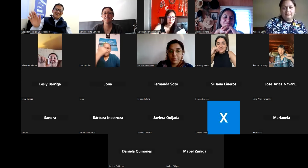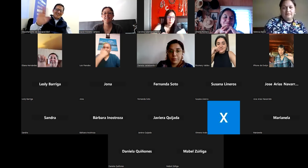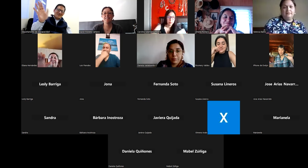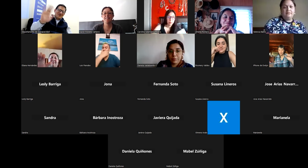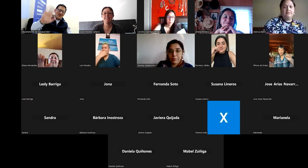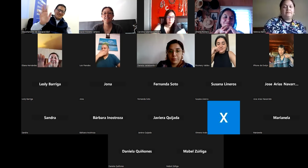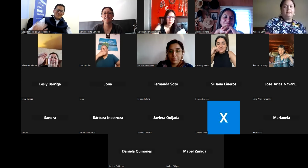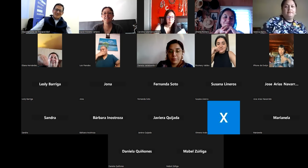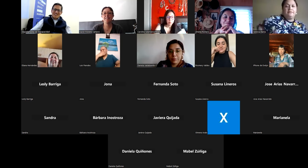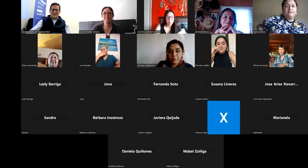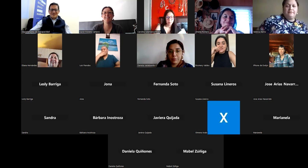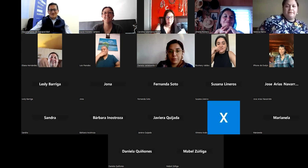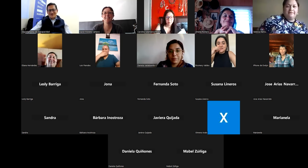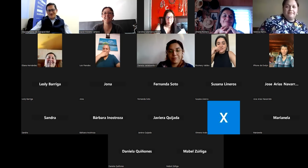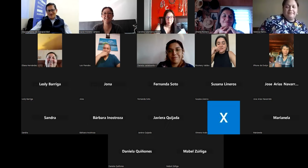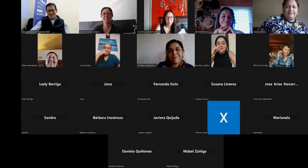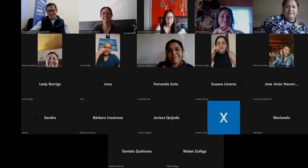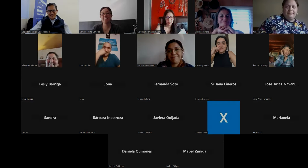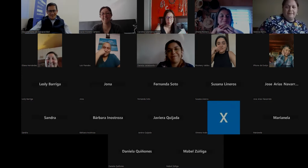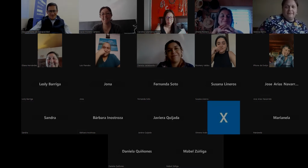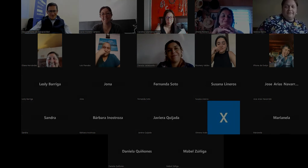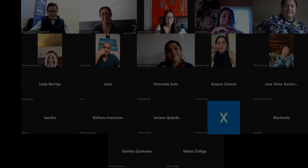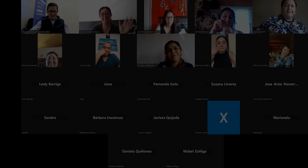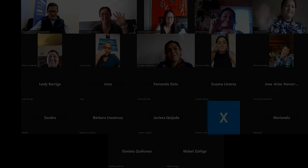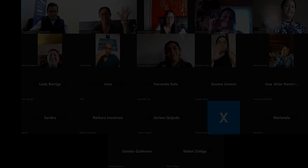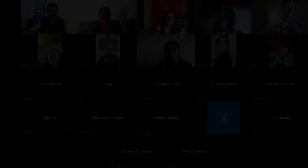listo cuídense chau chau chau chau chau chau chau